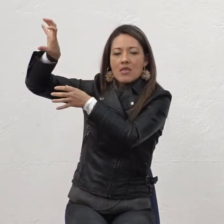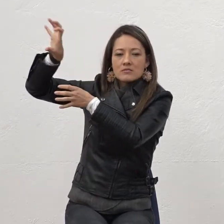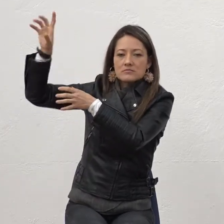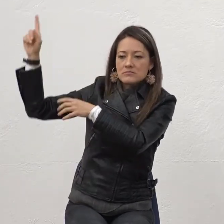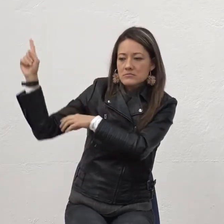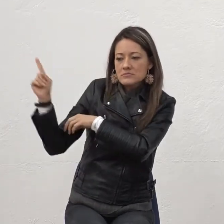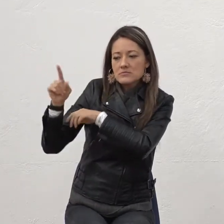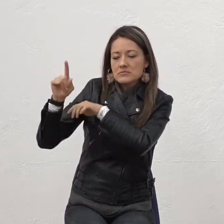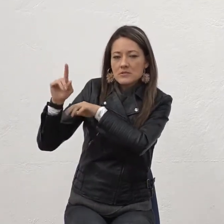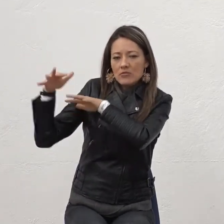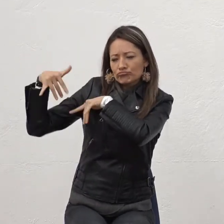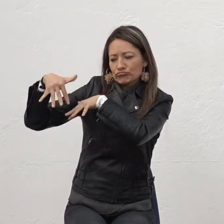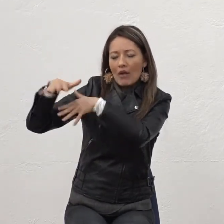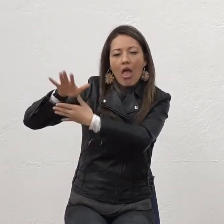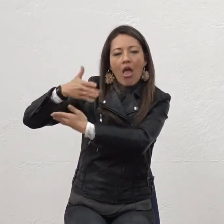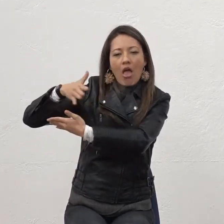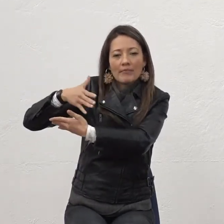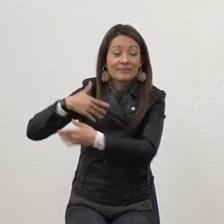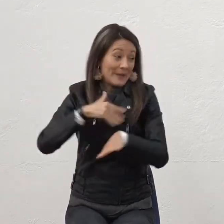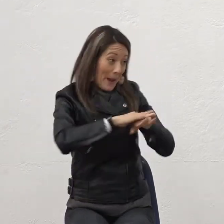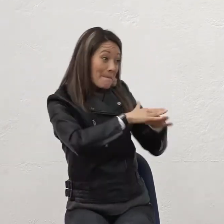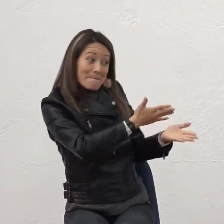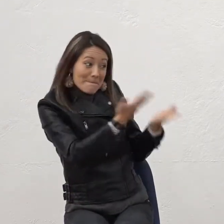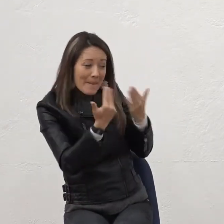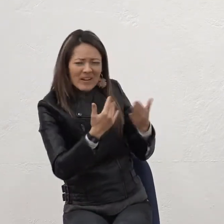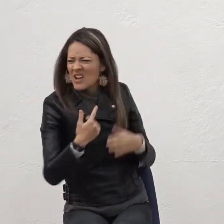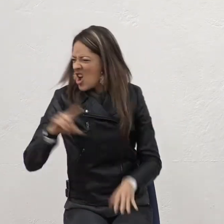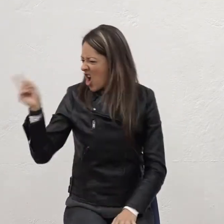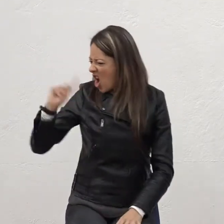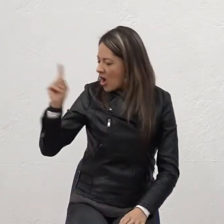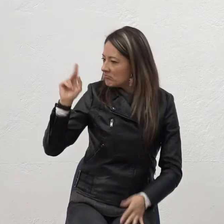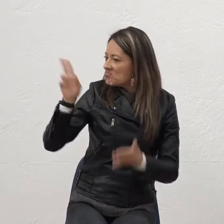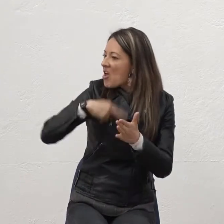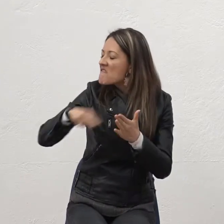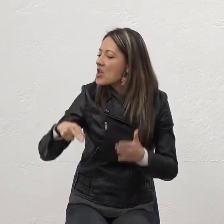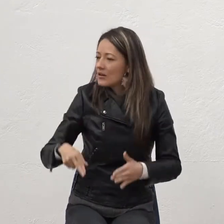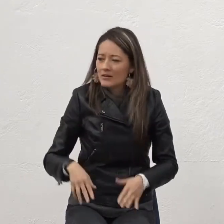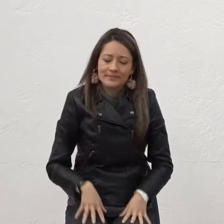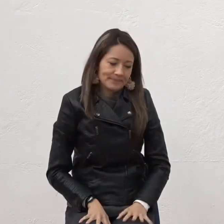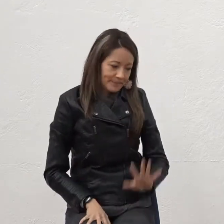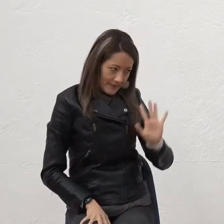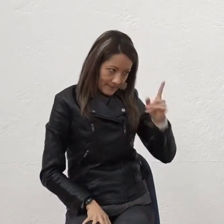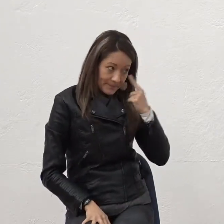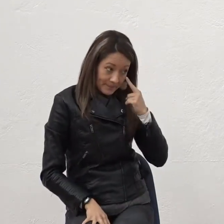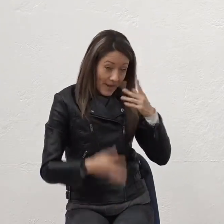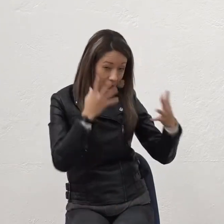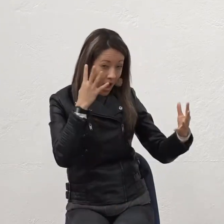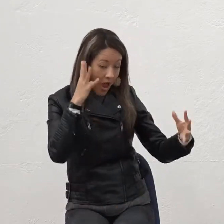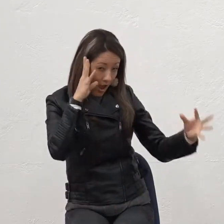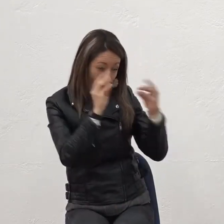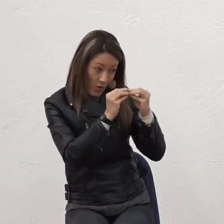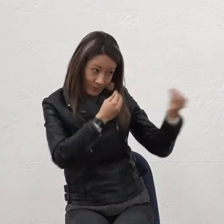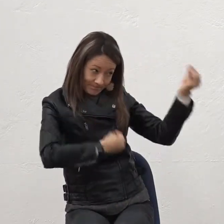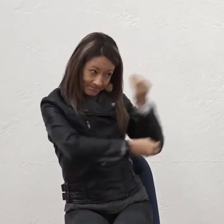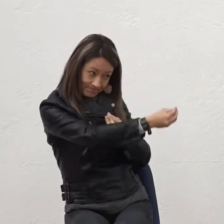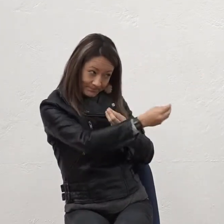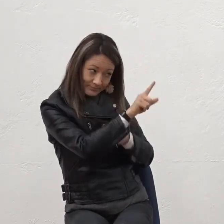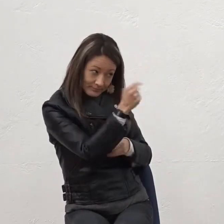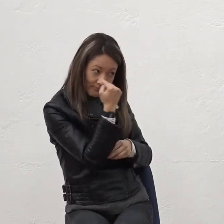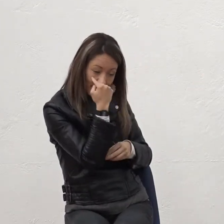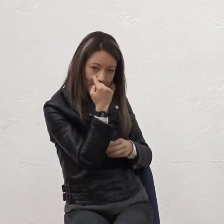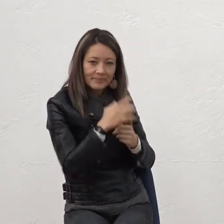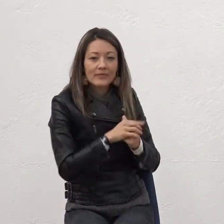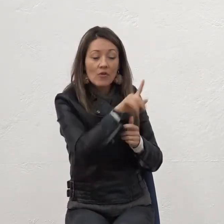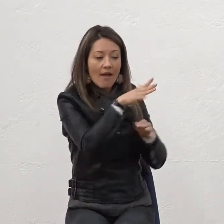le dije: oye, vamos. Y me dijo: no, yo que voy a ir allá, y le prohíbo que vaya. Le dije: mira, hagamos un trato. Él me había dicho